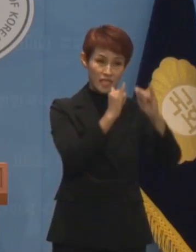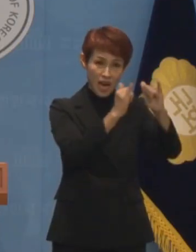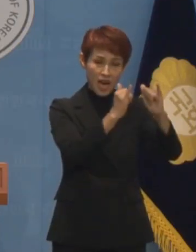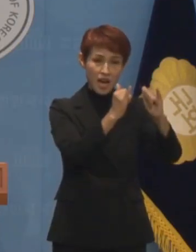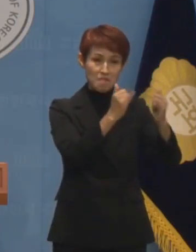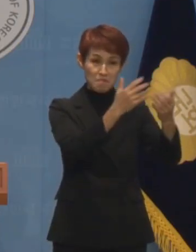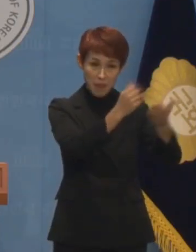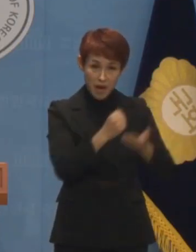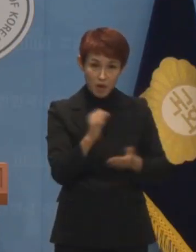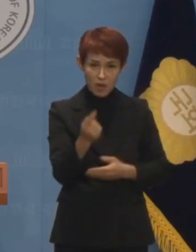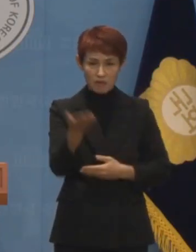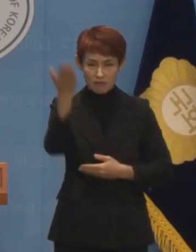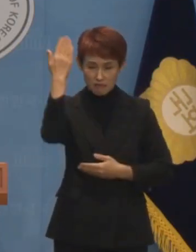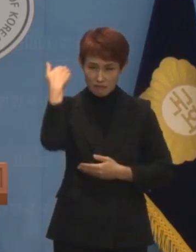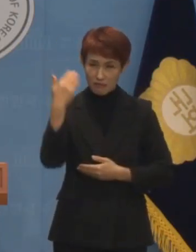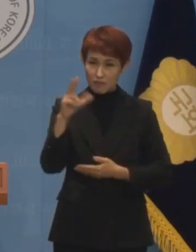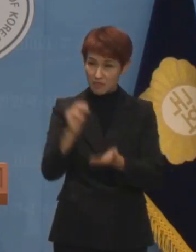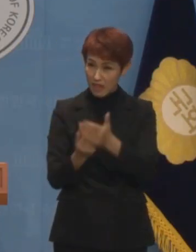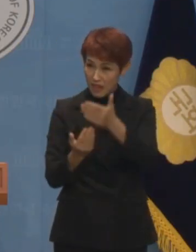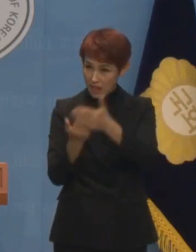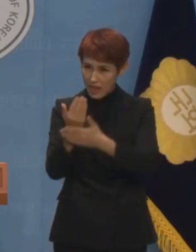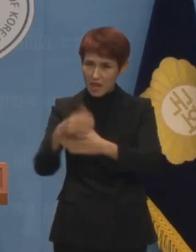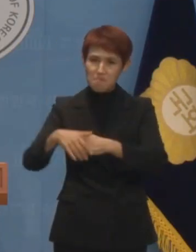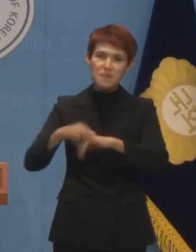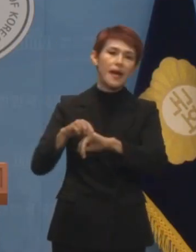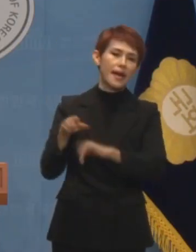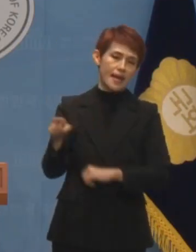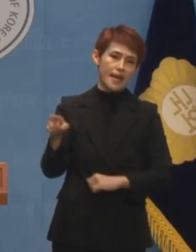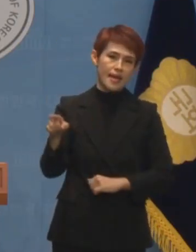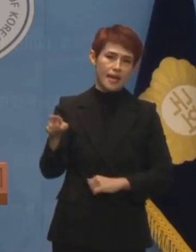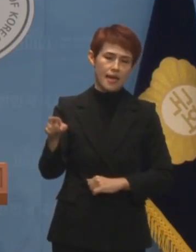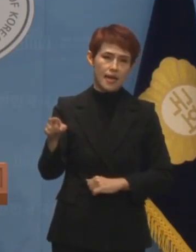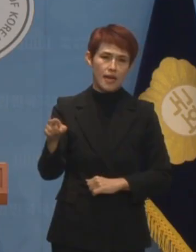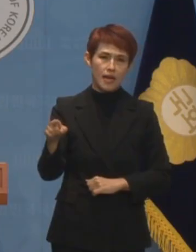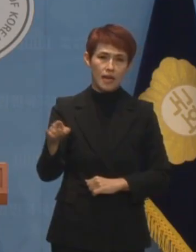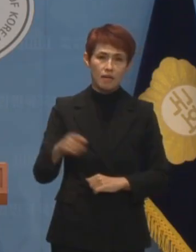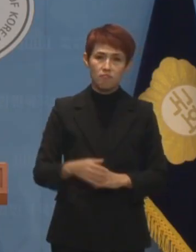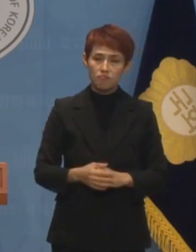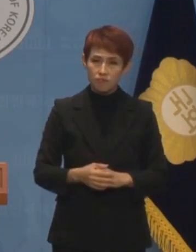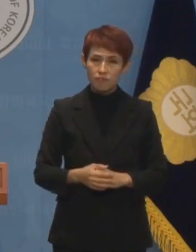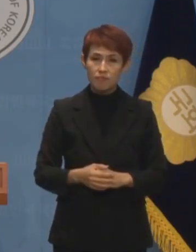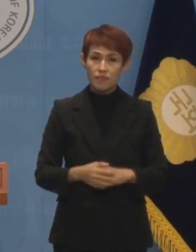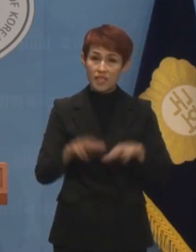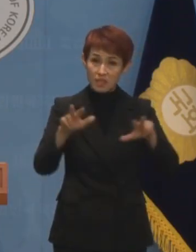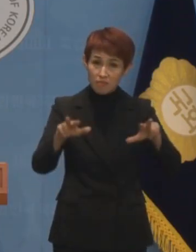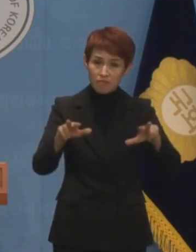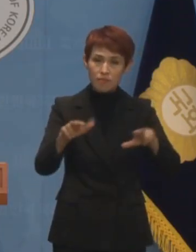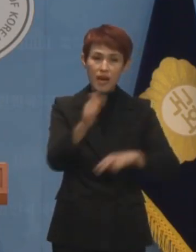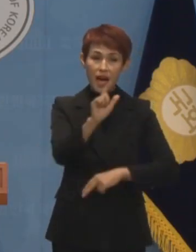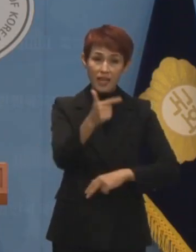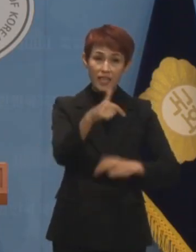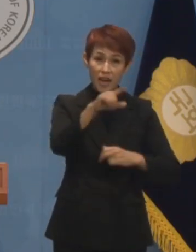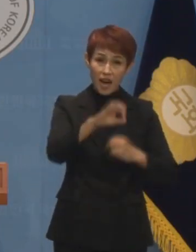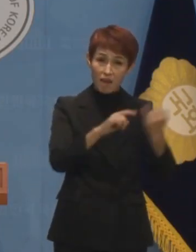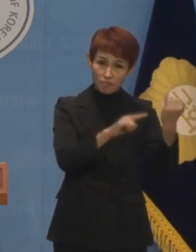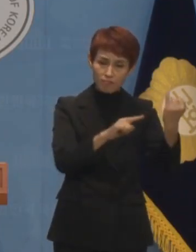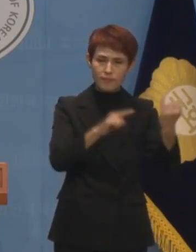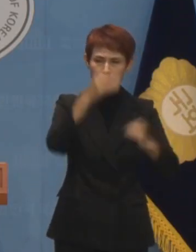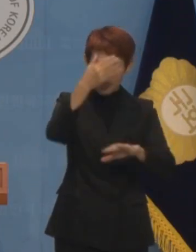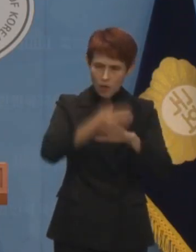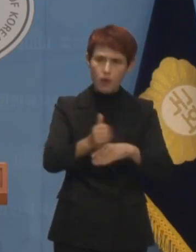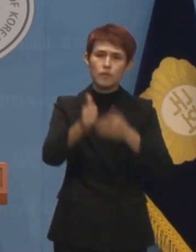부끄러운 과거가 들춰졌습니다. 이러한 불명예를 안겨준 점에 대해 지금이라도 한강 작가님께